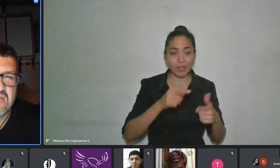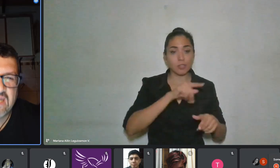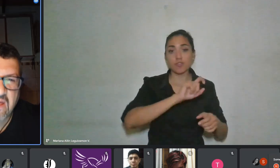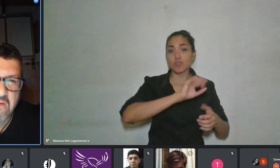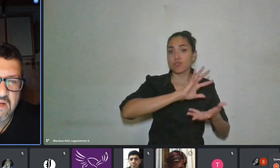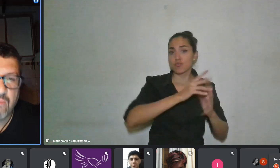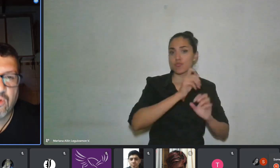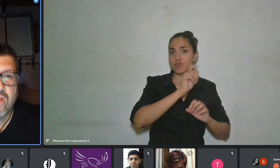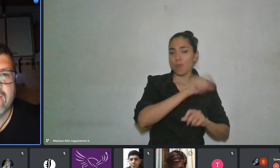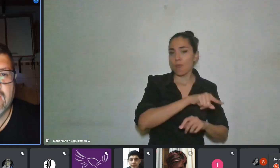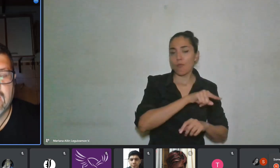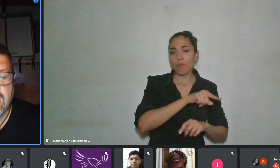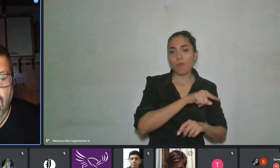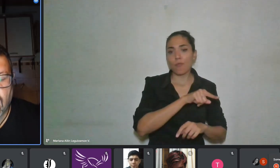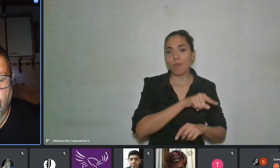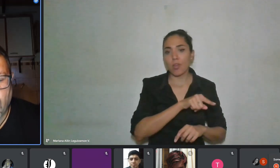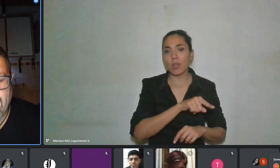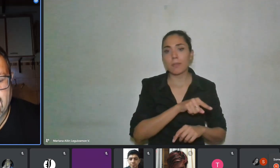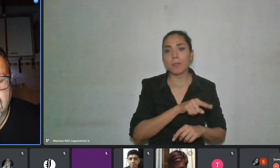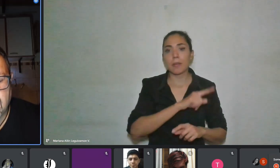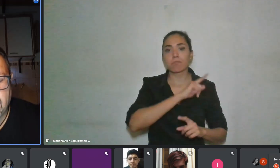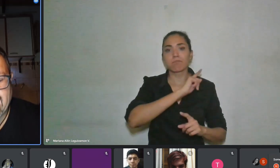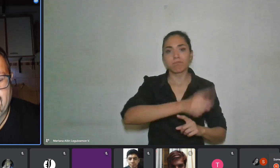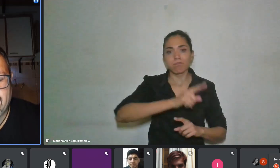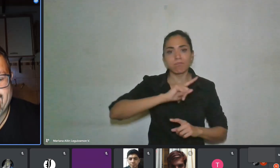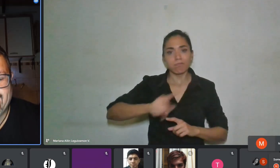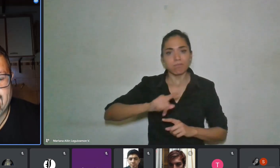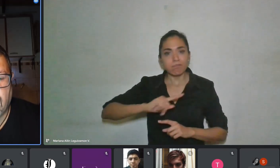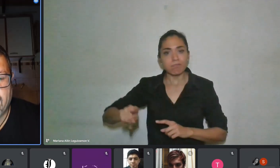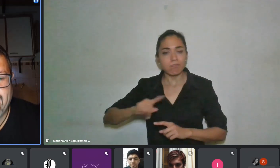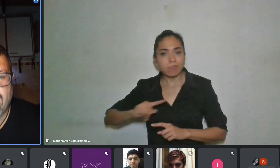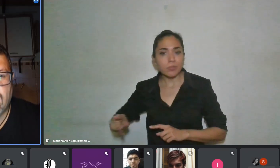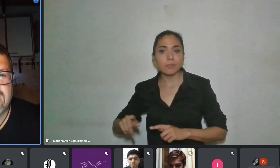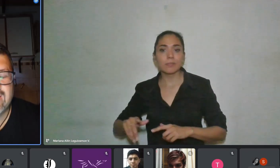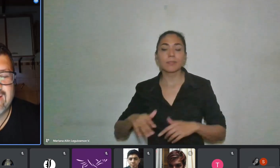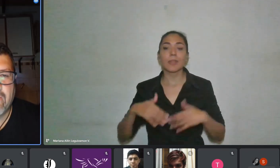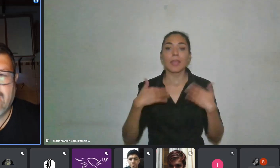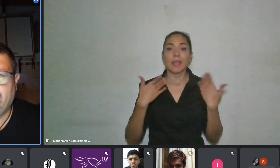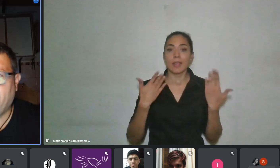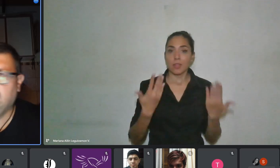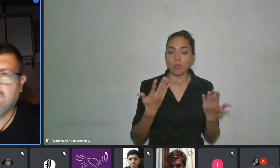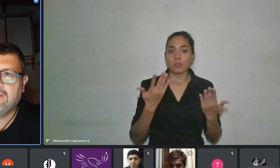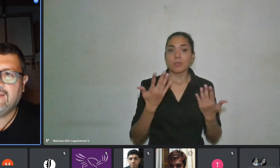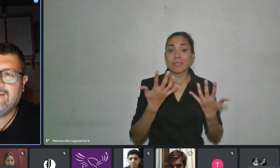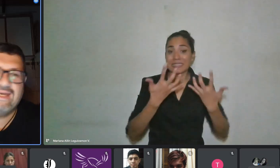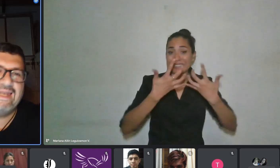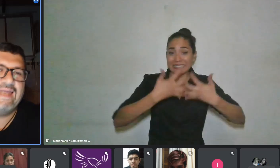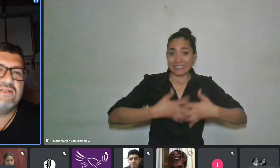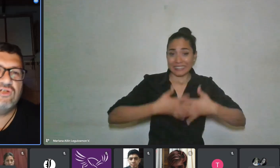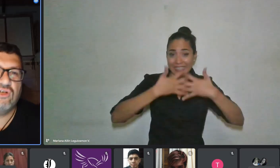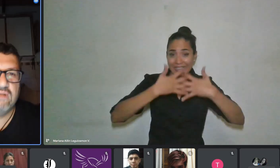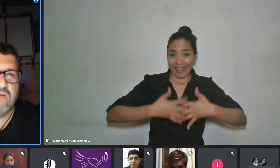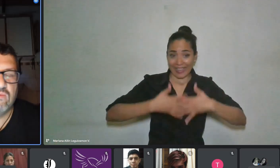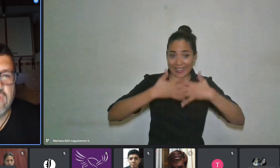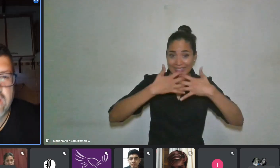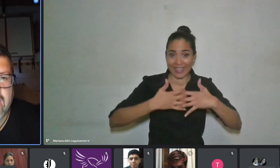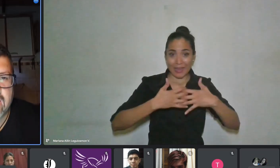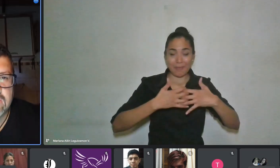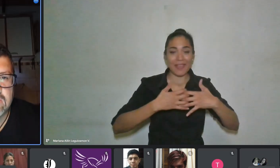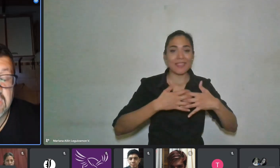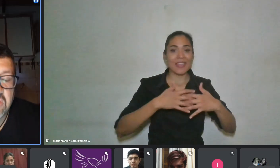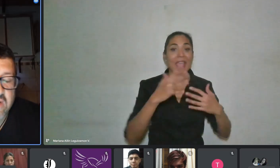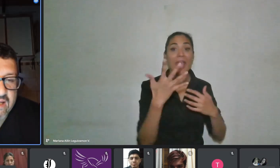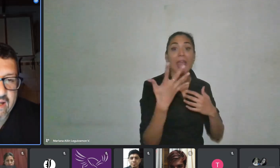ellos heredaban el poder, con lo cual eso implicaba de que no había un sistema de elección de